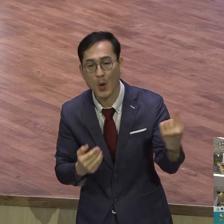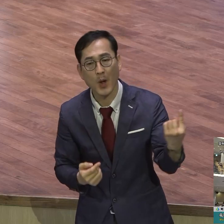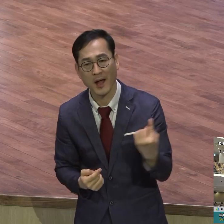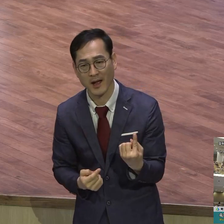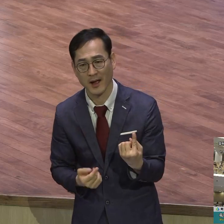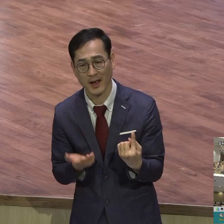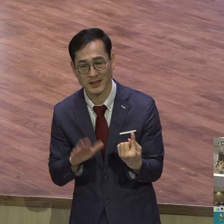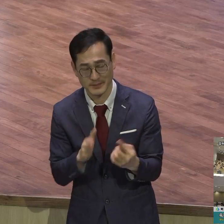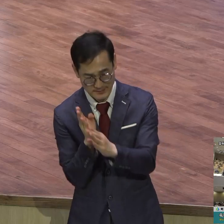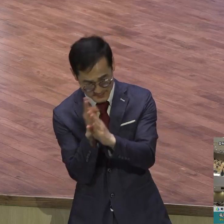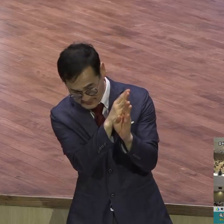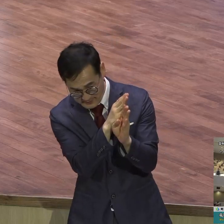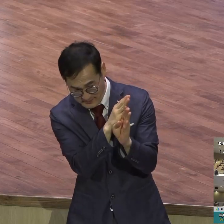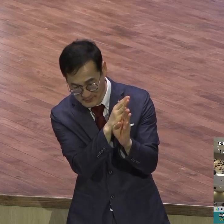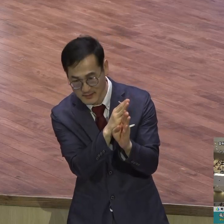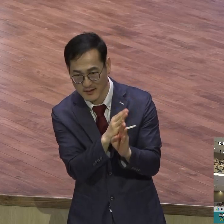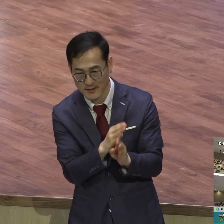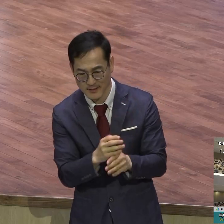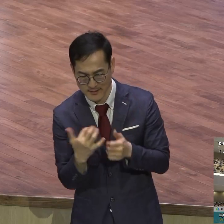노랗질하는 일이라